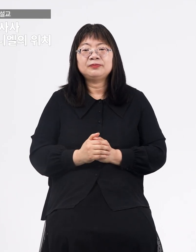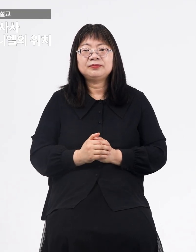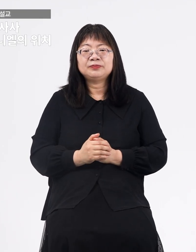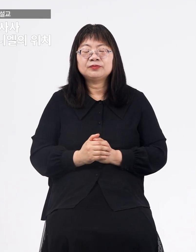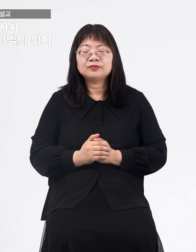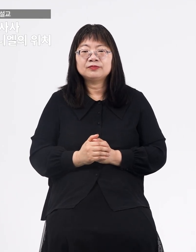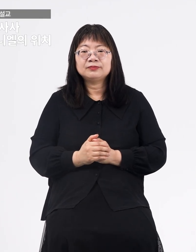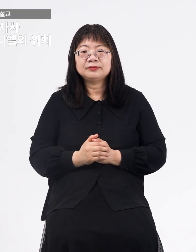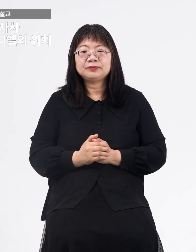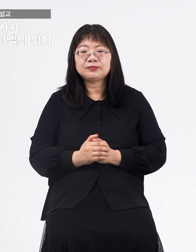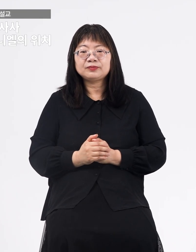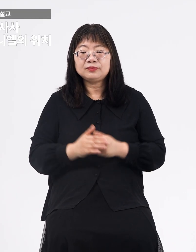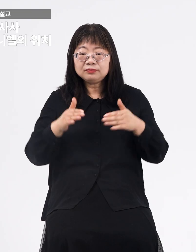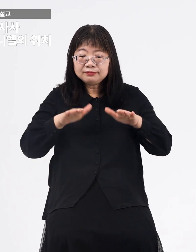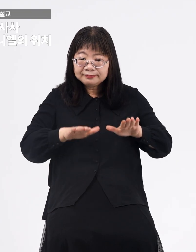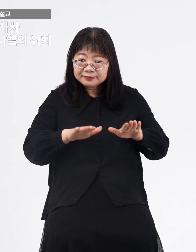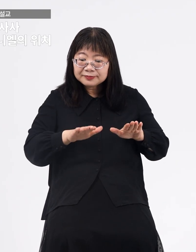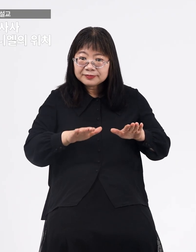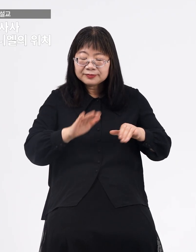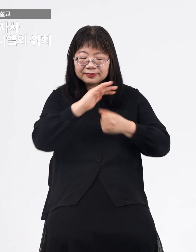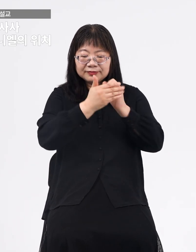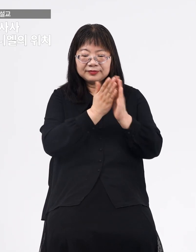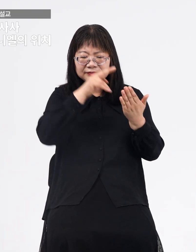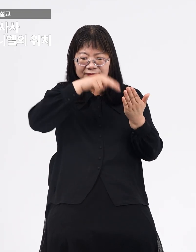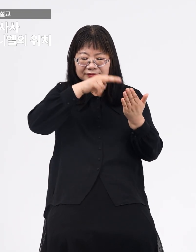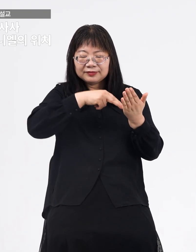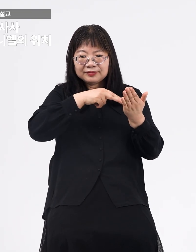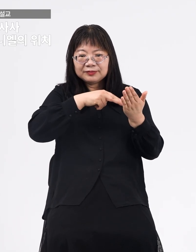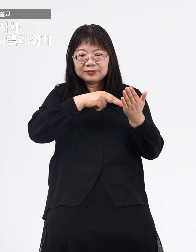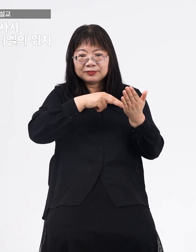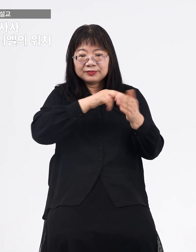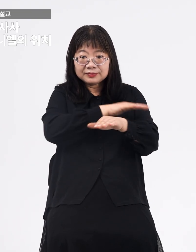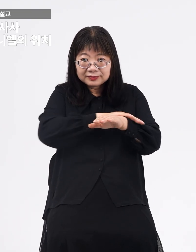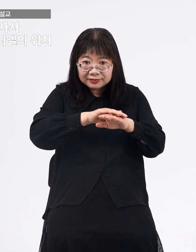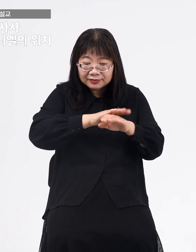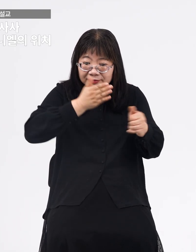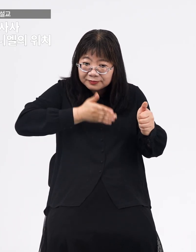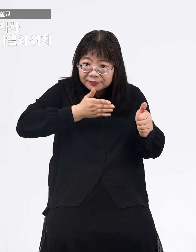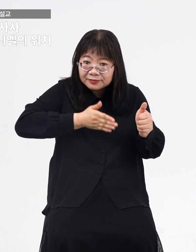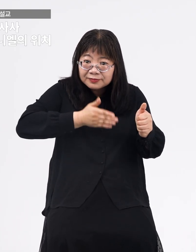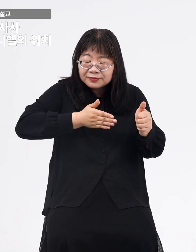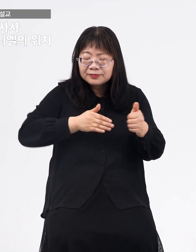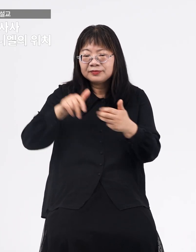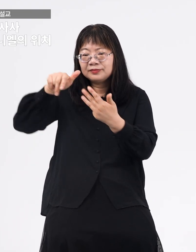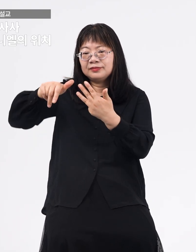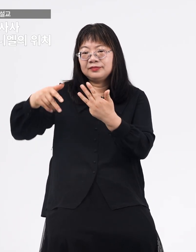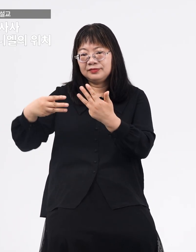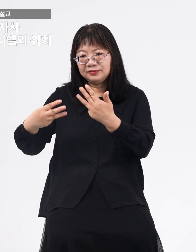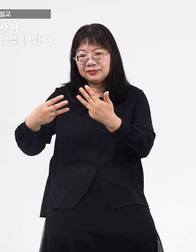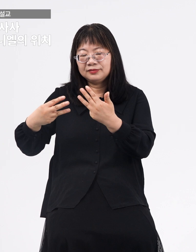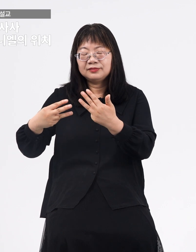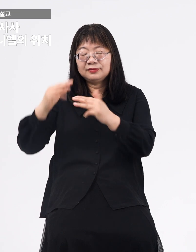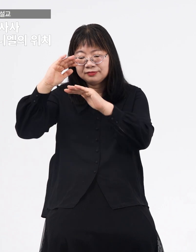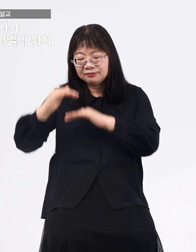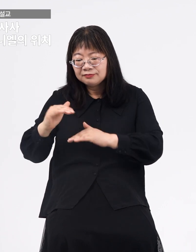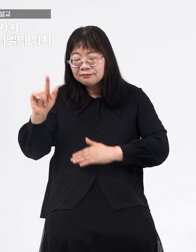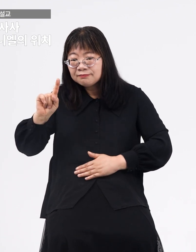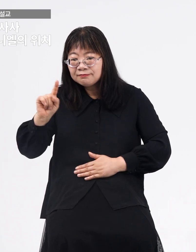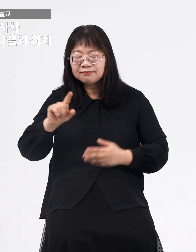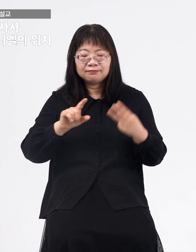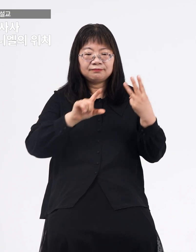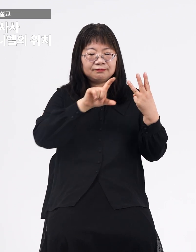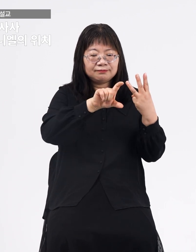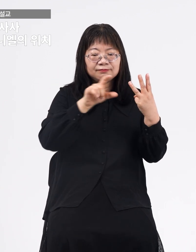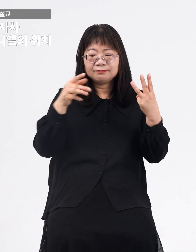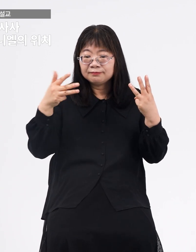여러분, 오늘 본문을 잘 보시면 8절에 이렇게 되어 있습니다. 자, 3장 8절을